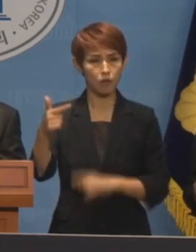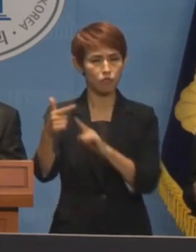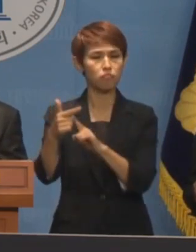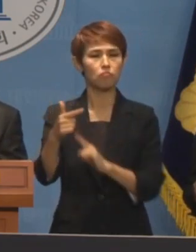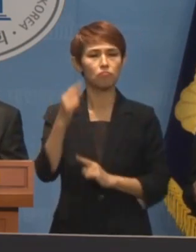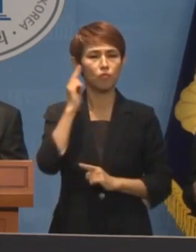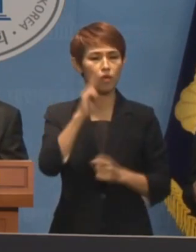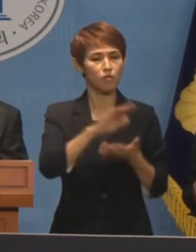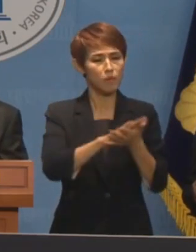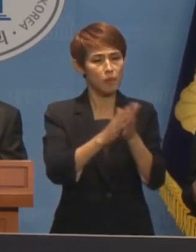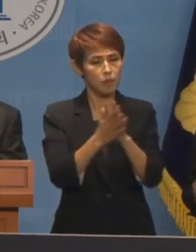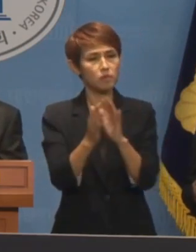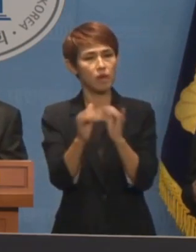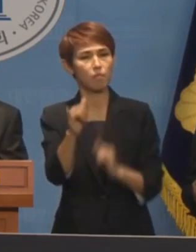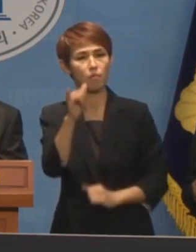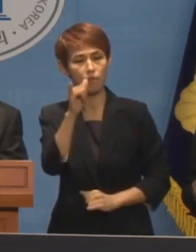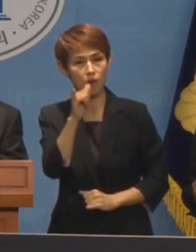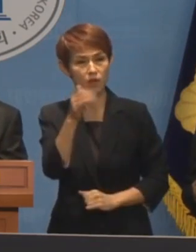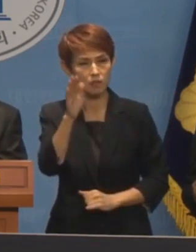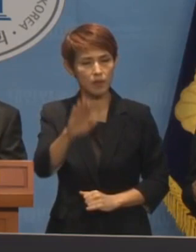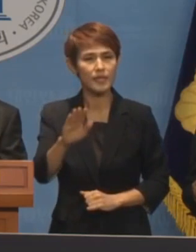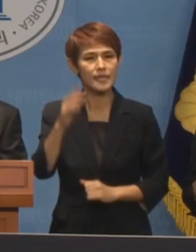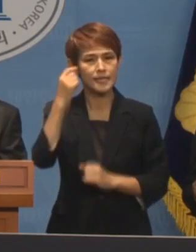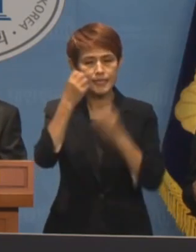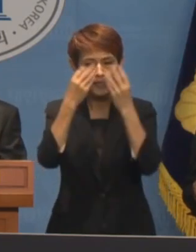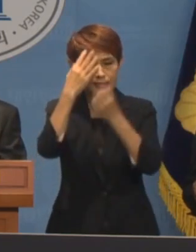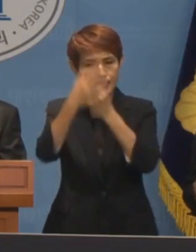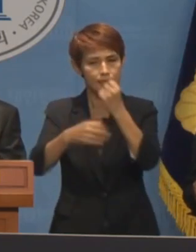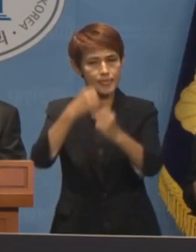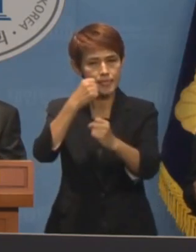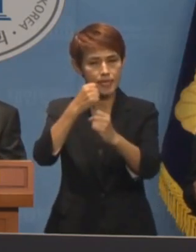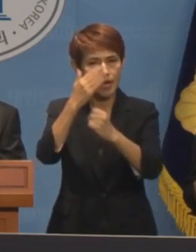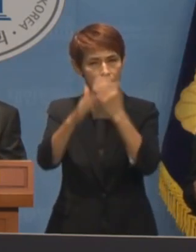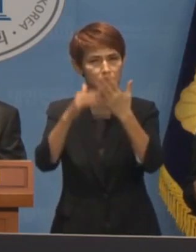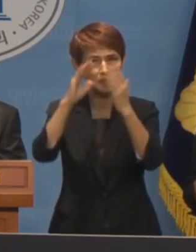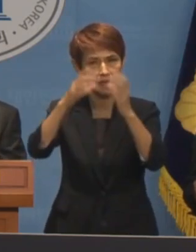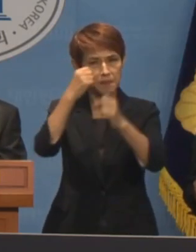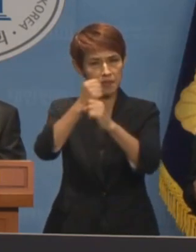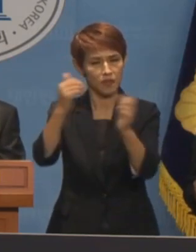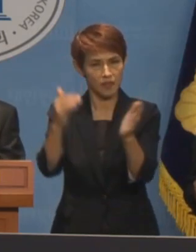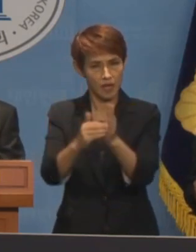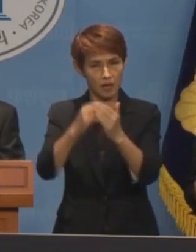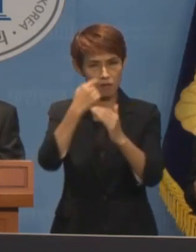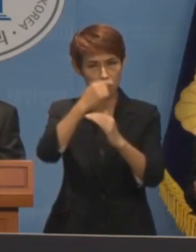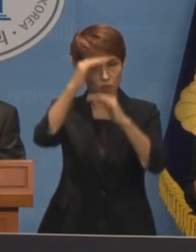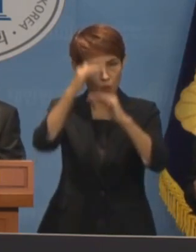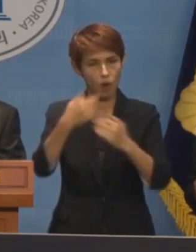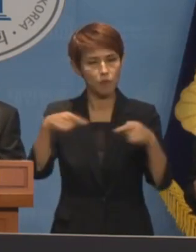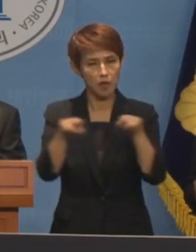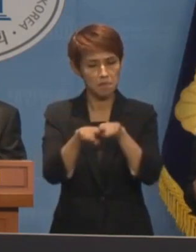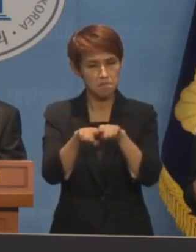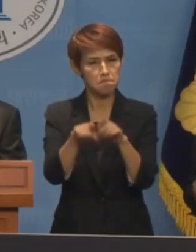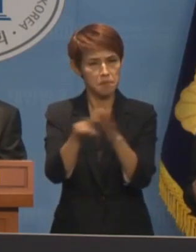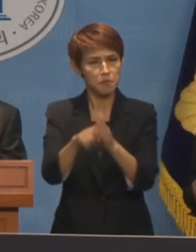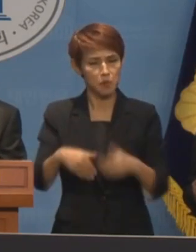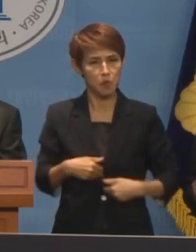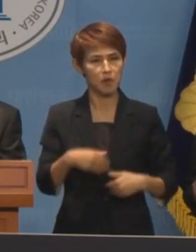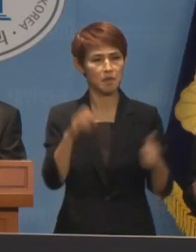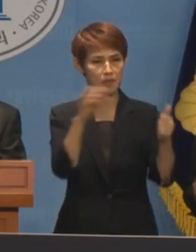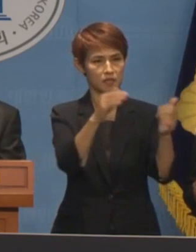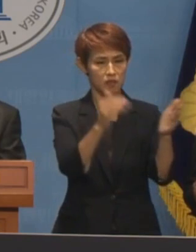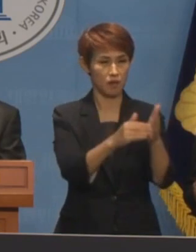있지만 창조론도 교과서에서 함께 진리한다는 소신을 발언을 했습니다. 이때 김성애 의원은